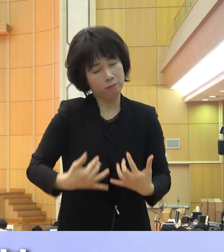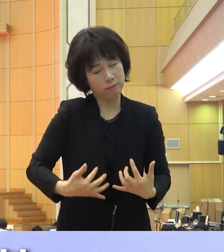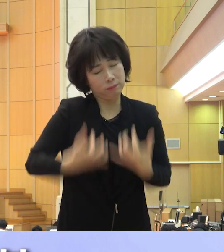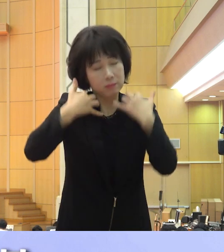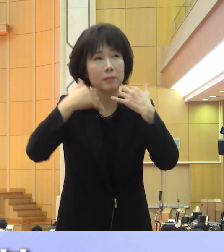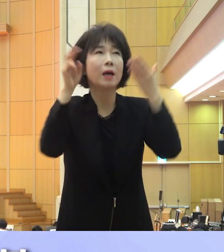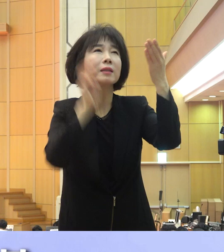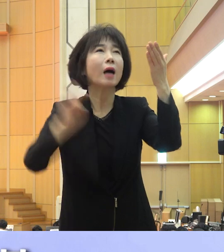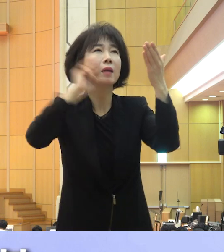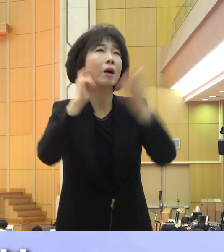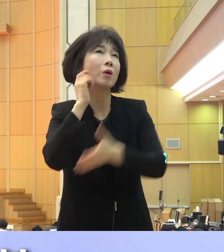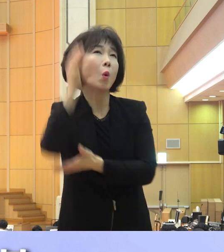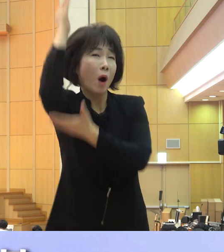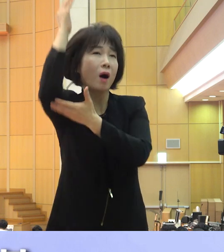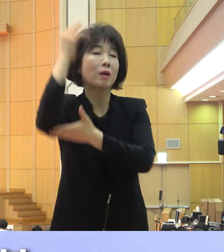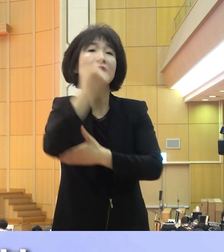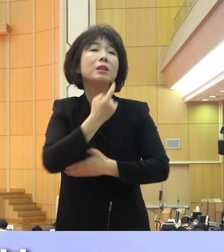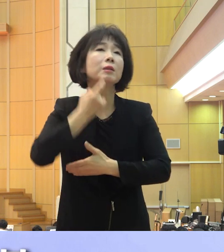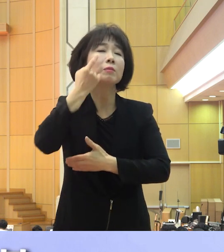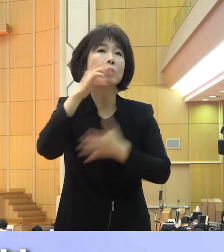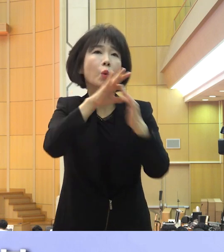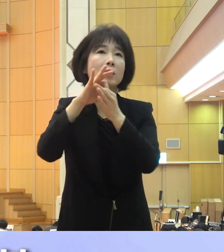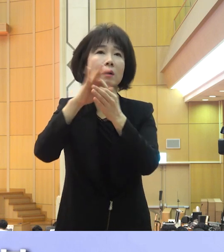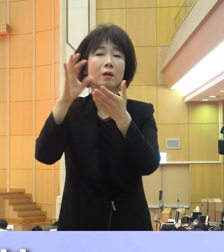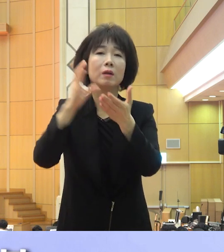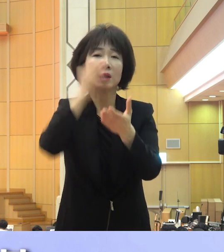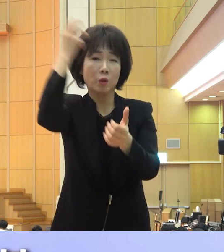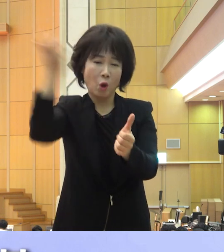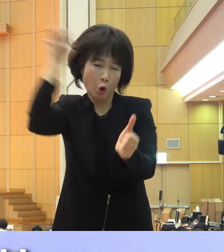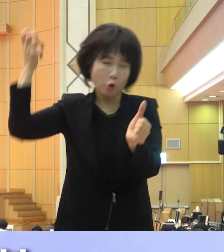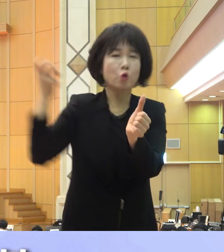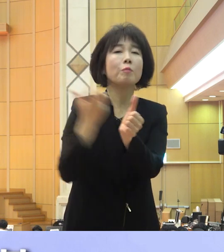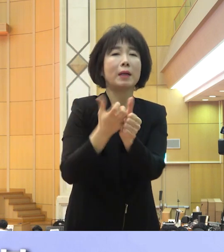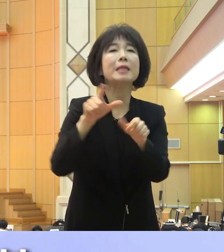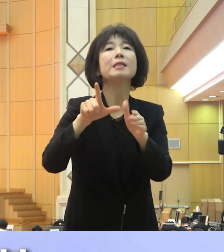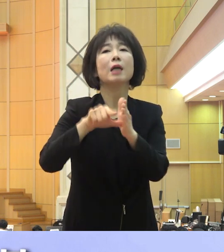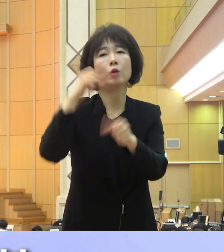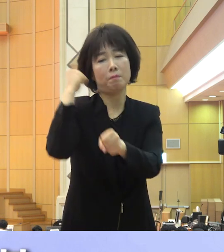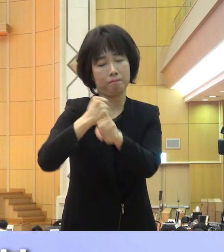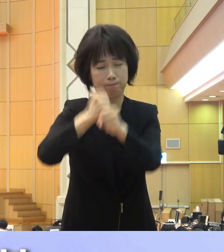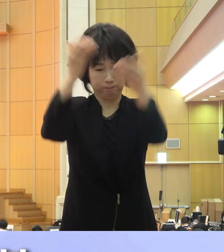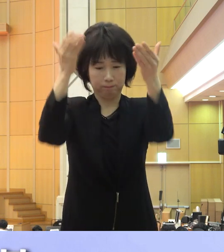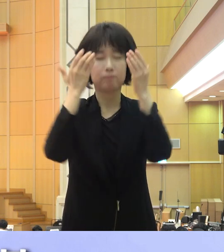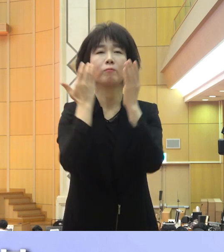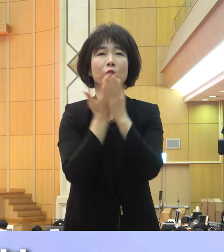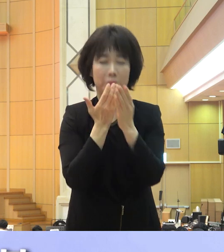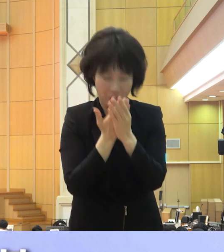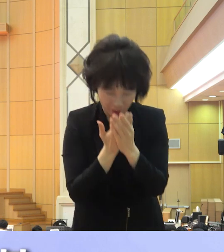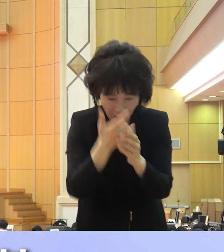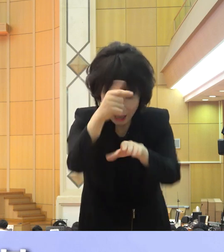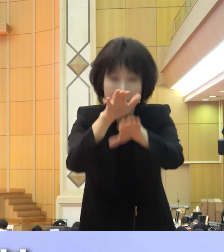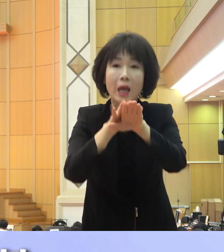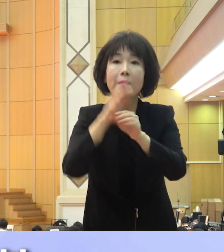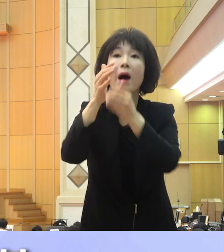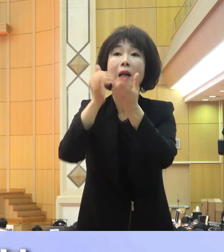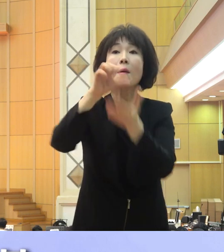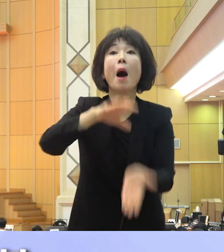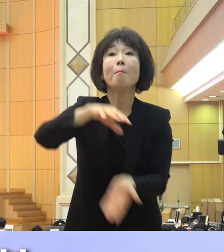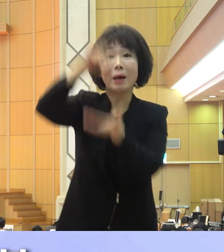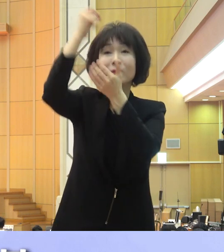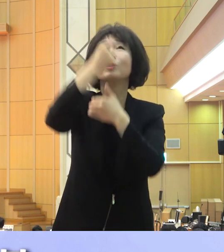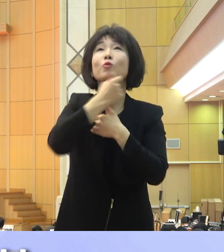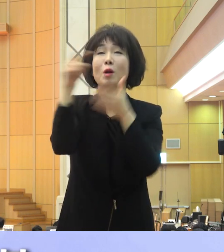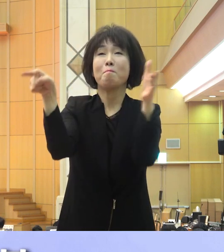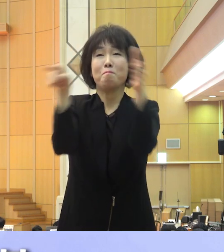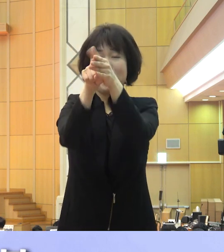하늘문을 열게 하시고 벌린 입술이 그리스도의 영이 충만한 시간으로 삼아 주시옵소서. 이 예배가 하나님 앞에 연락될